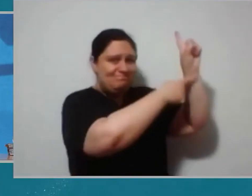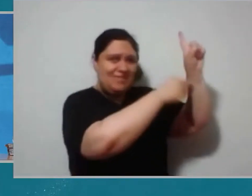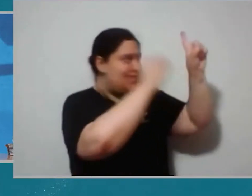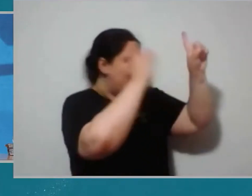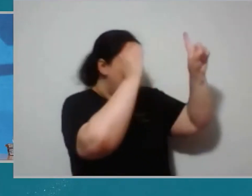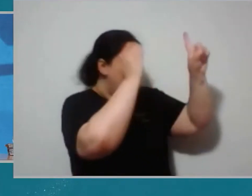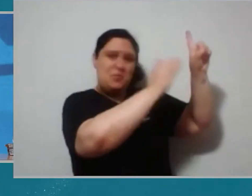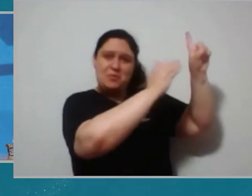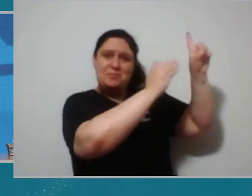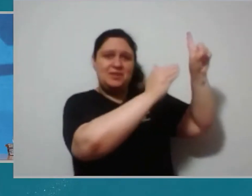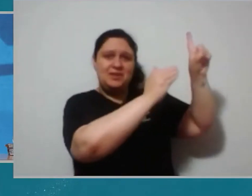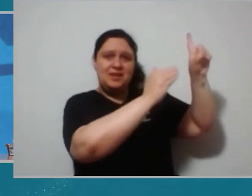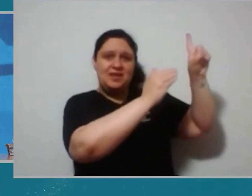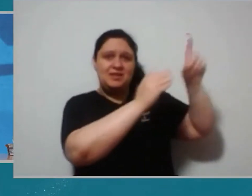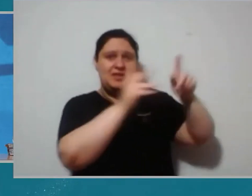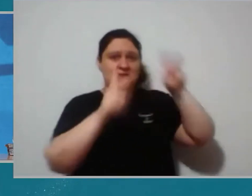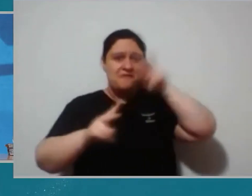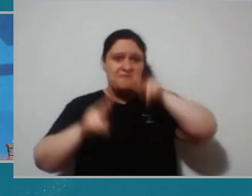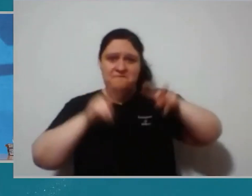a visão.